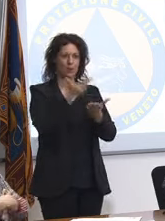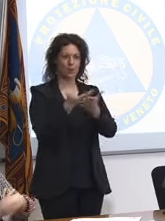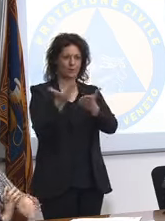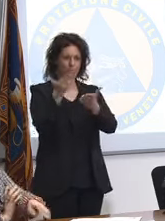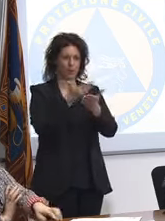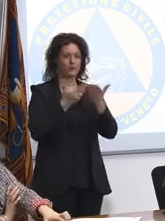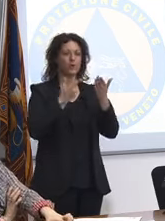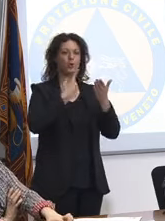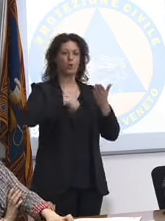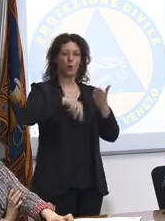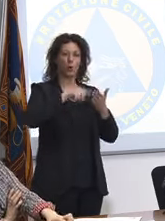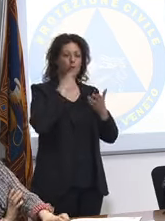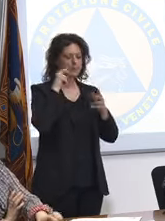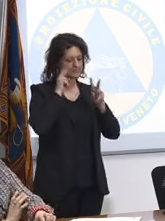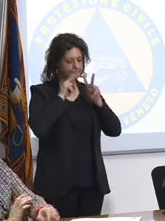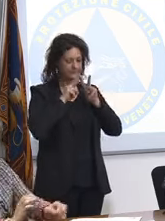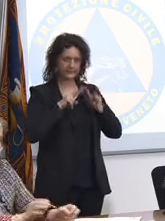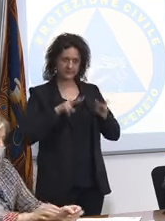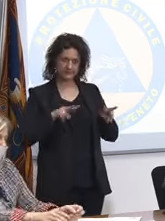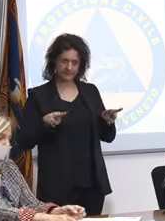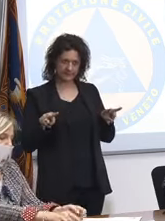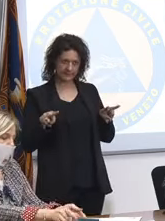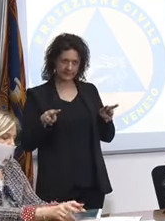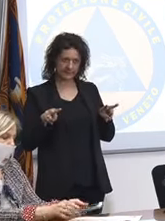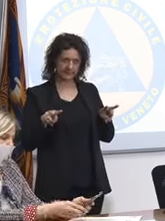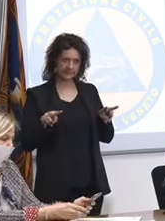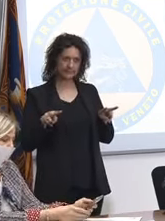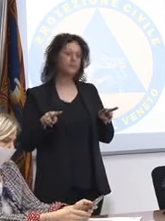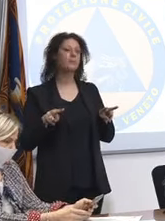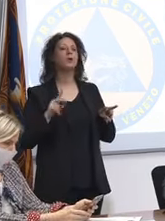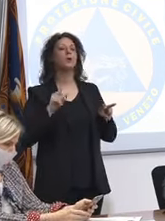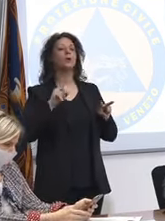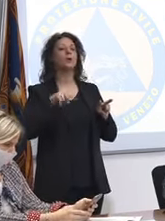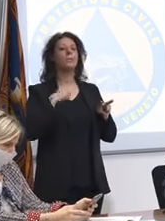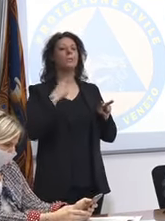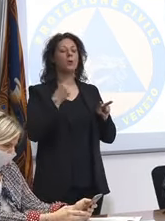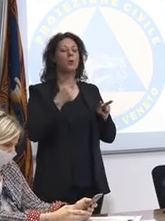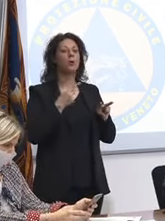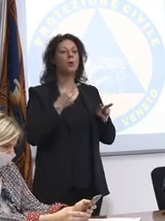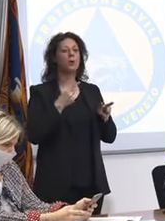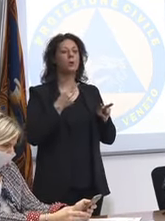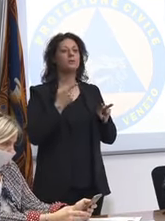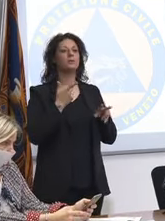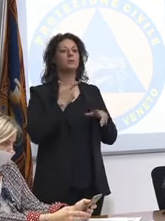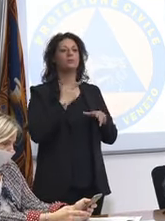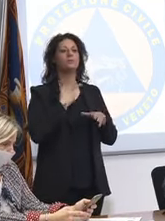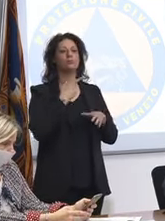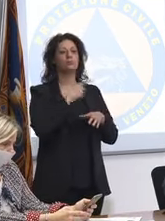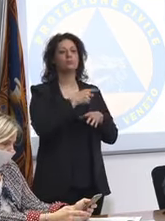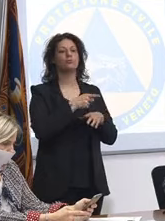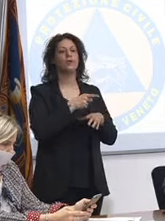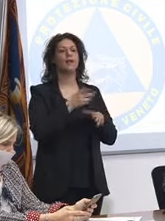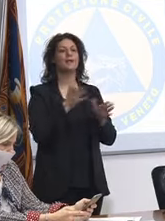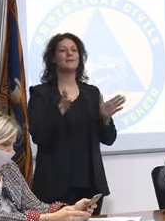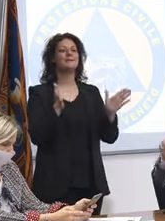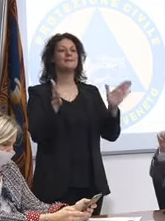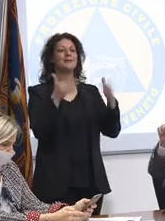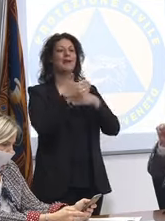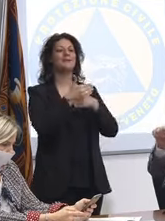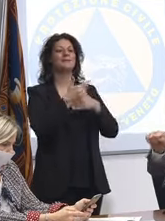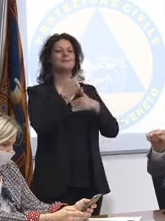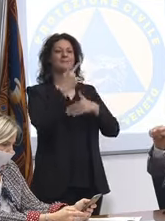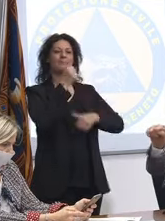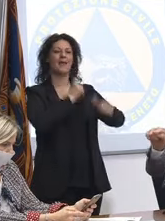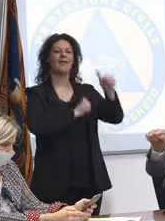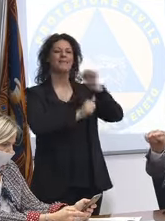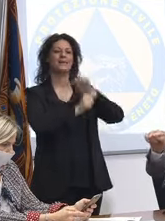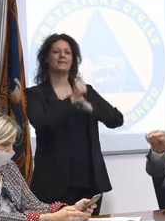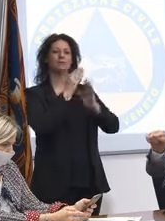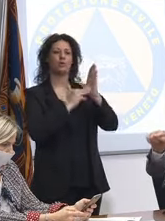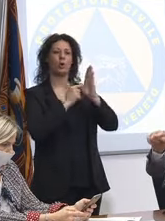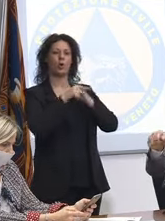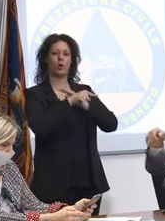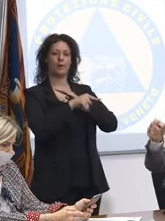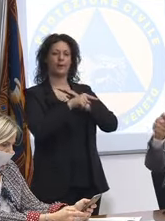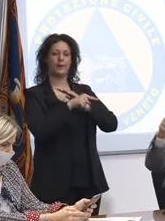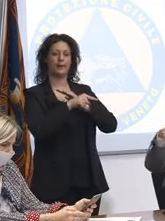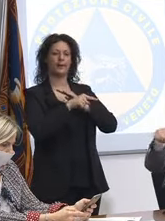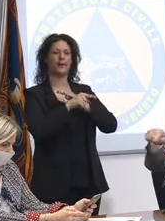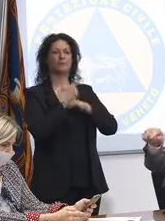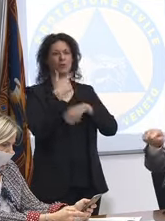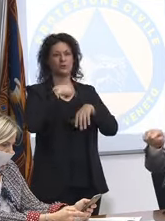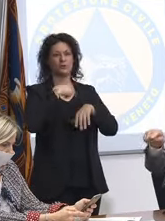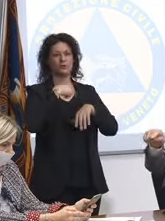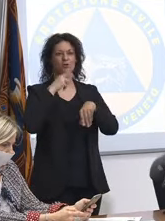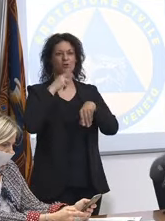vaglio e una sintesi fatta dai servizi di prevenzione. Ricordo che la dottoressa Russo